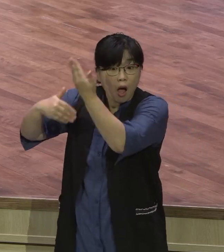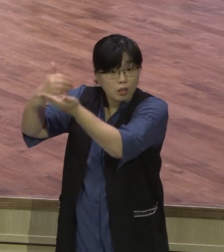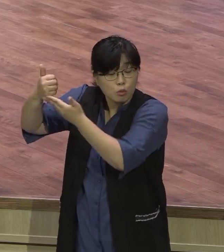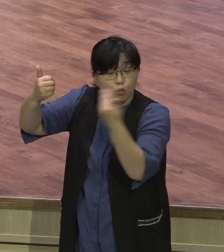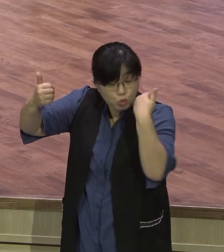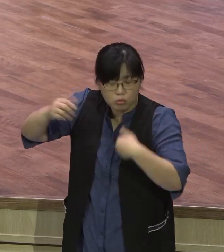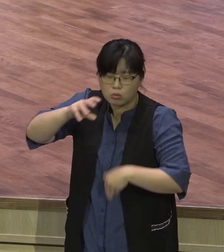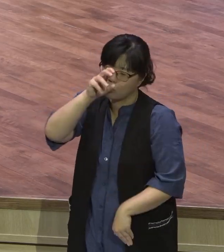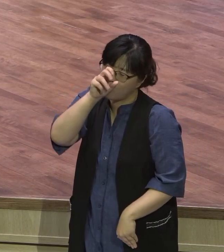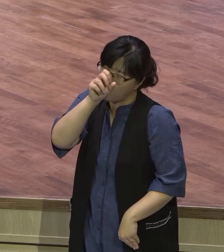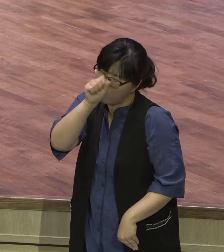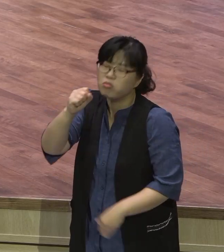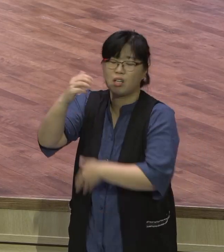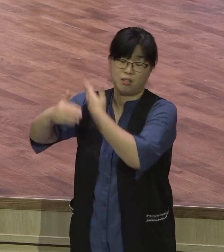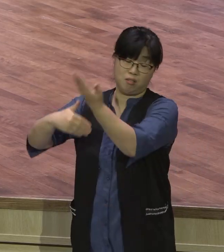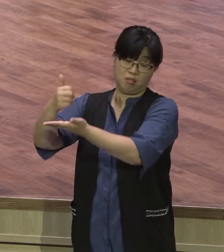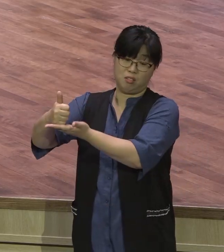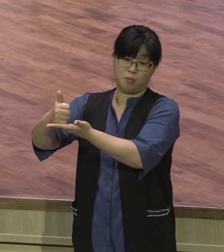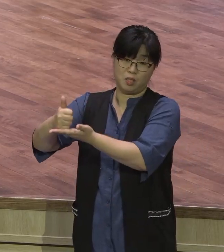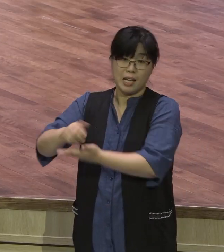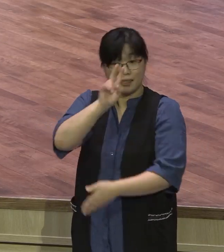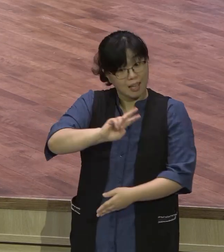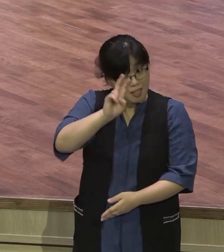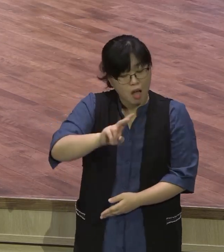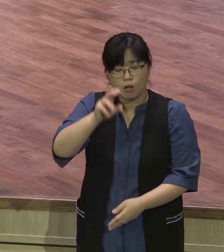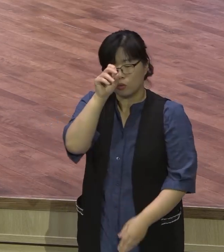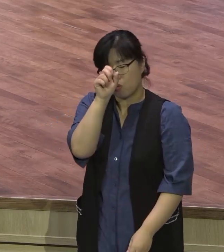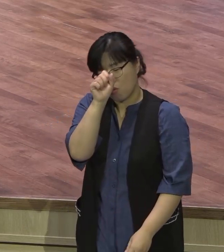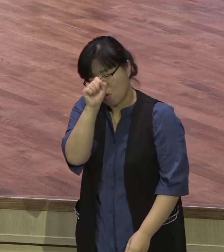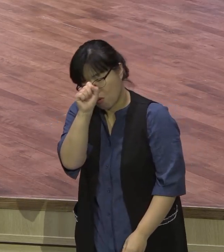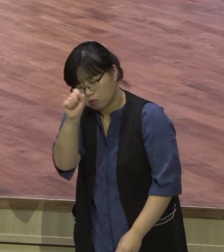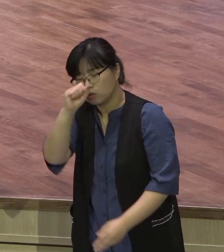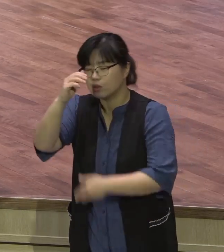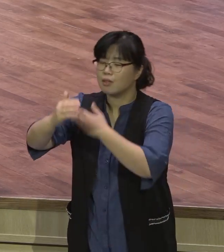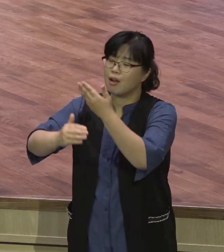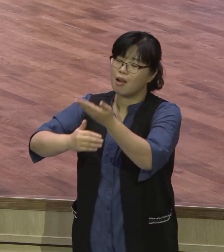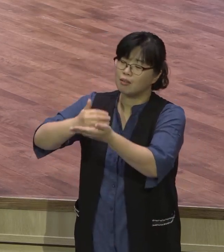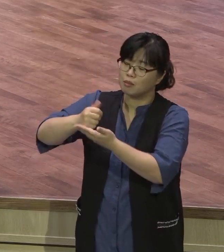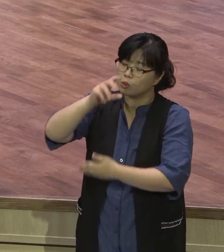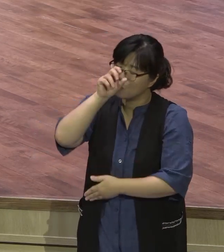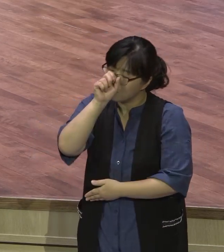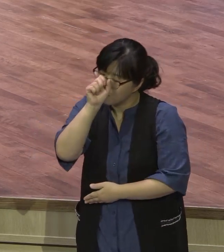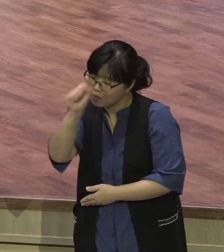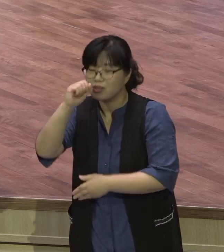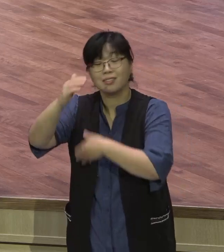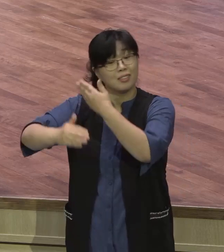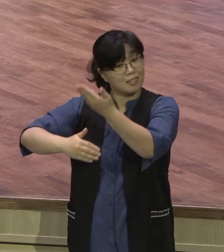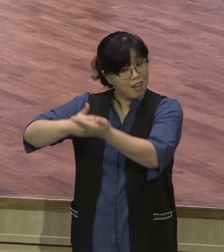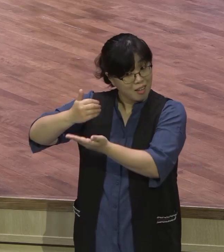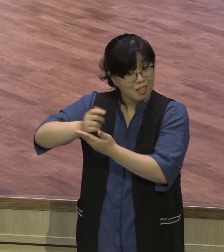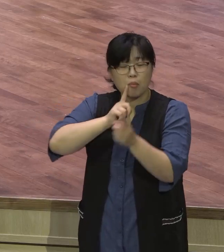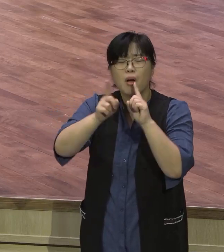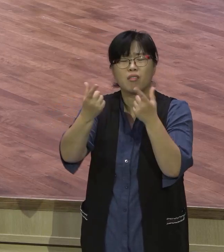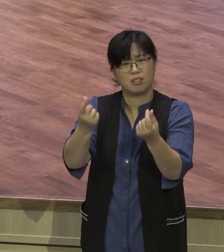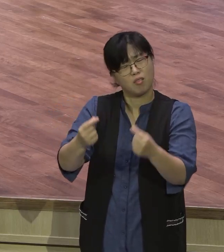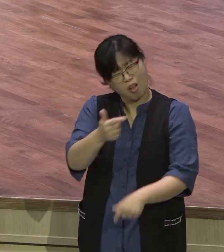좋으신 하나님 참 좋으신 우리 하나님 하나님 얼마나 좋으신지 아십시오 너무너무 좋으신 분이에요